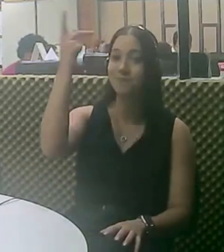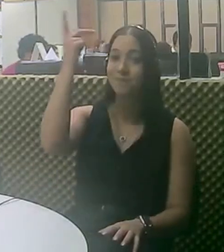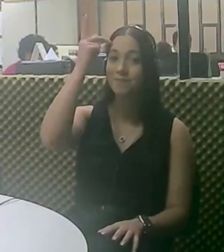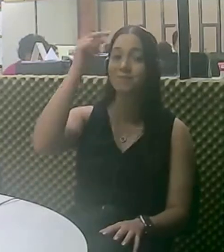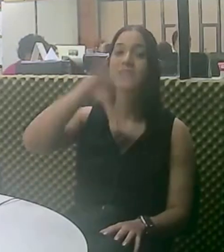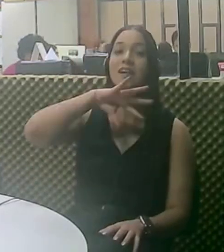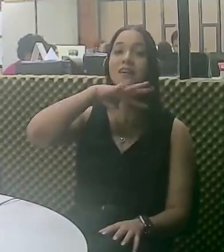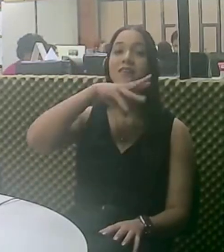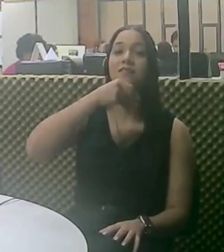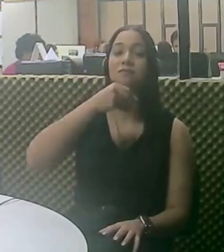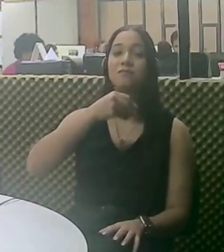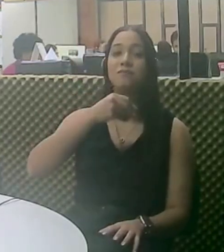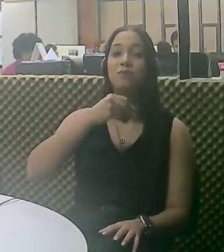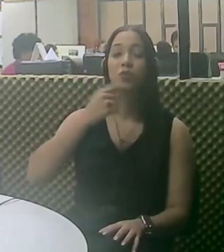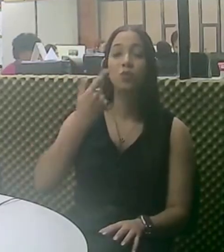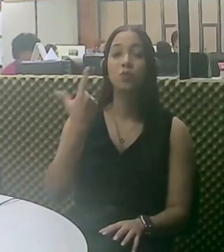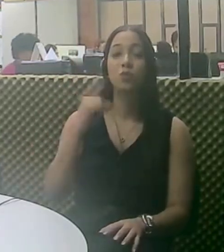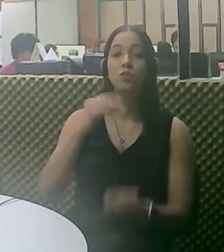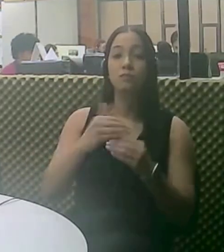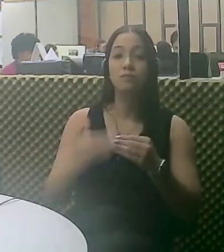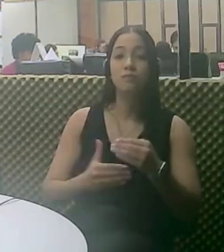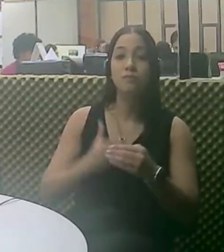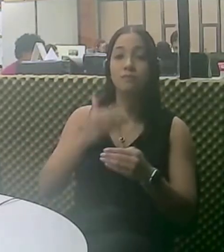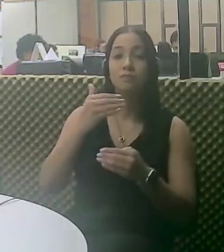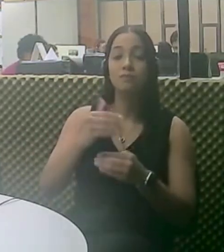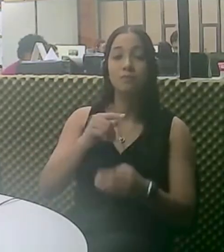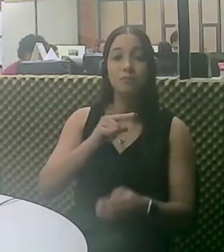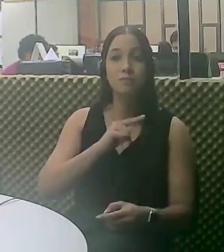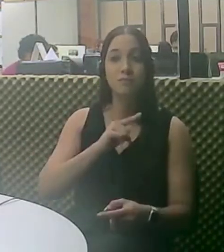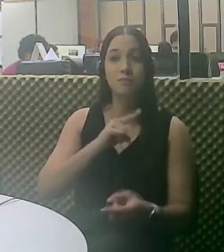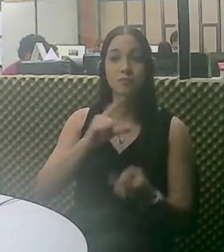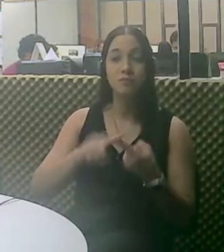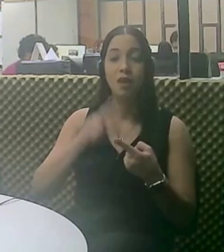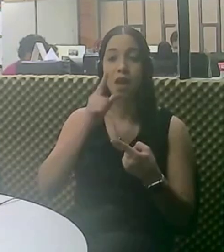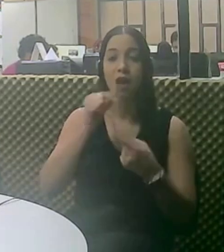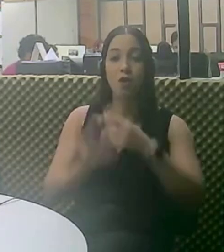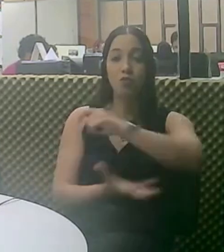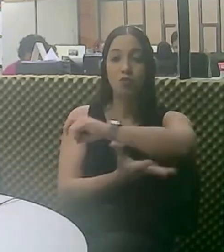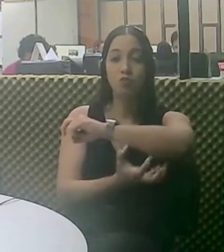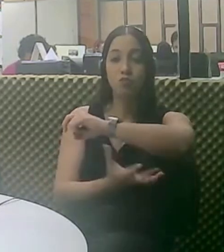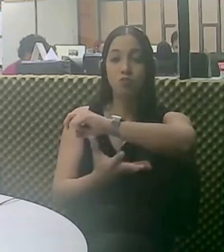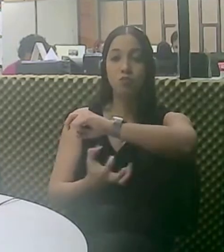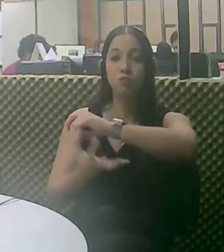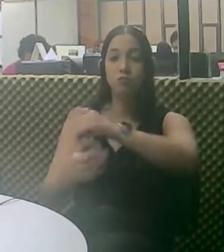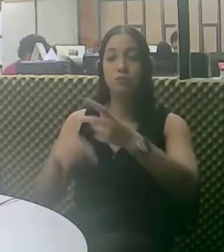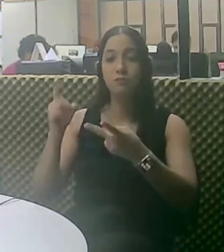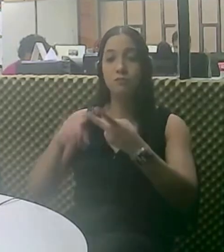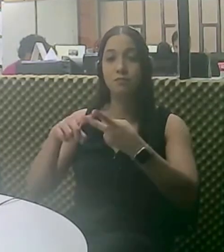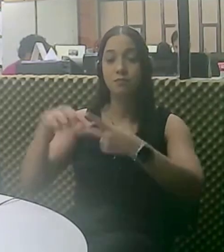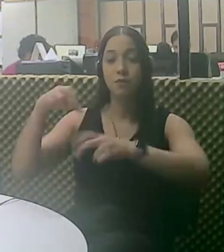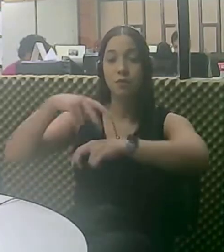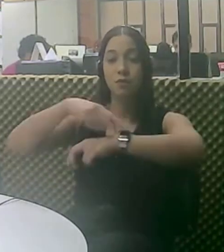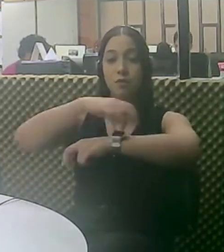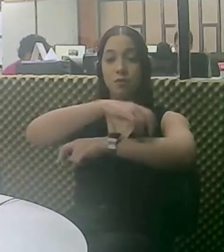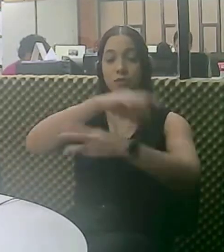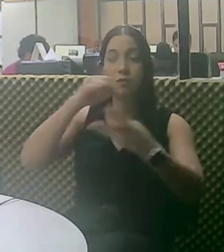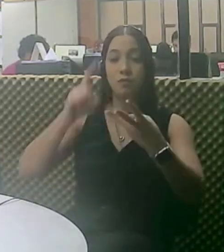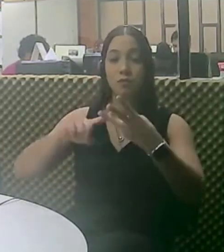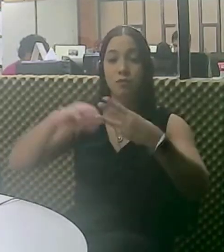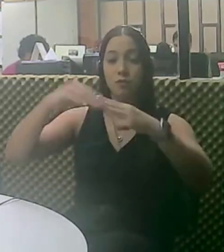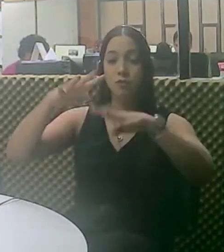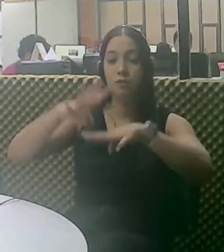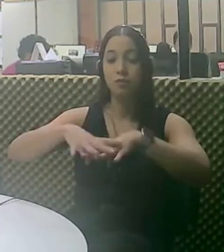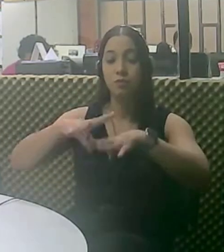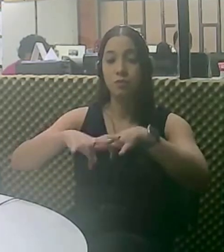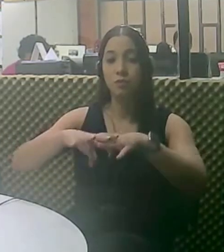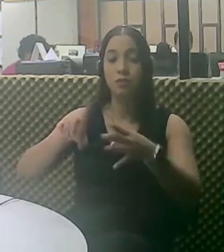Leão. Na última etapa das obras, foram feitas rede de drenagem superficial, do meio-fio e sarjeta, bem